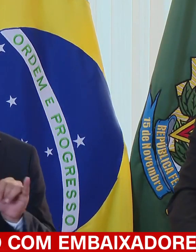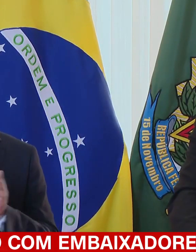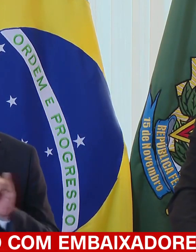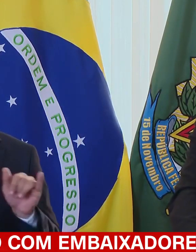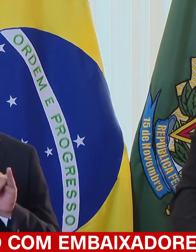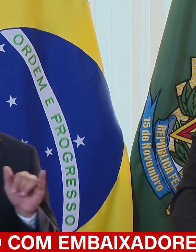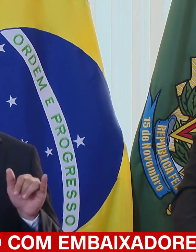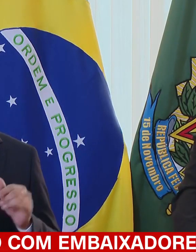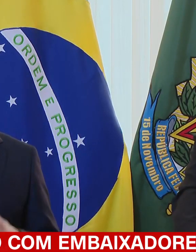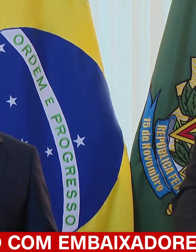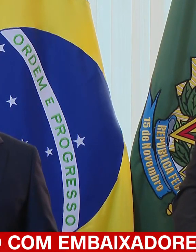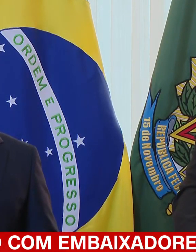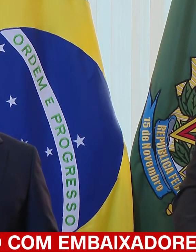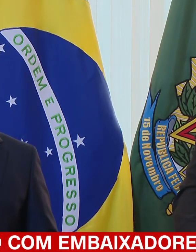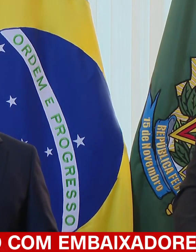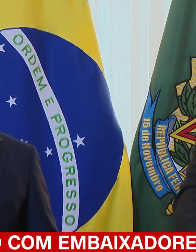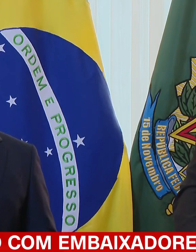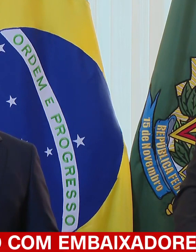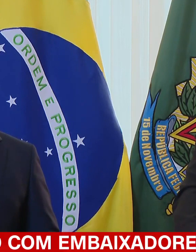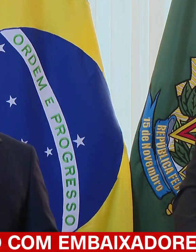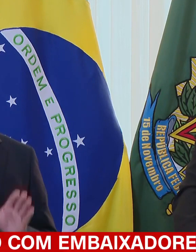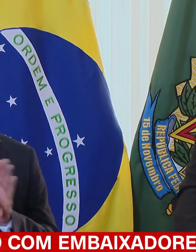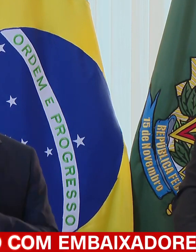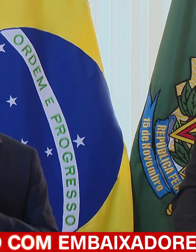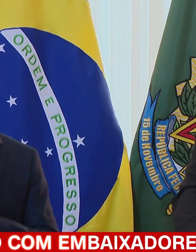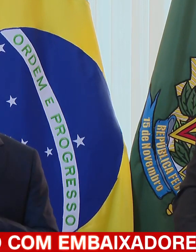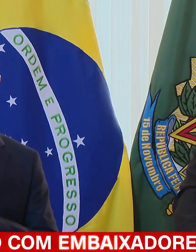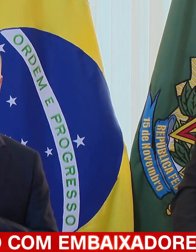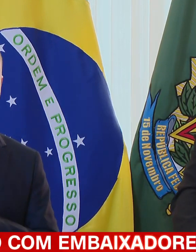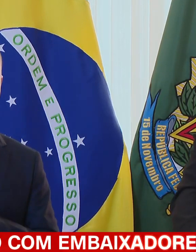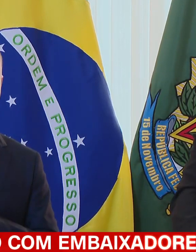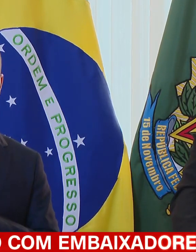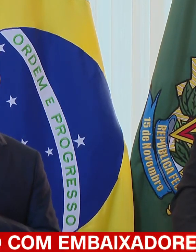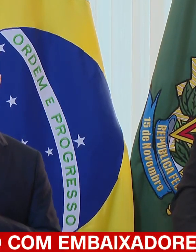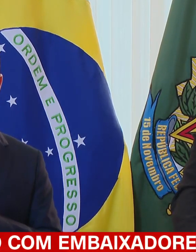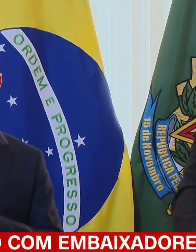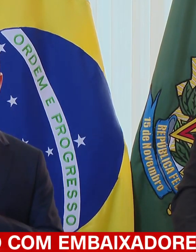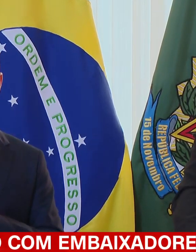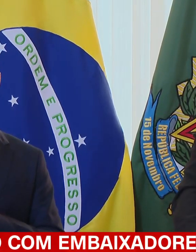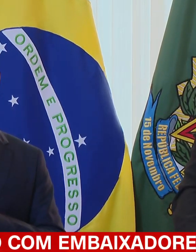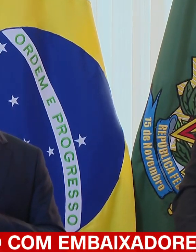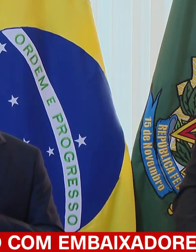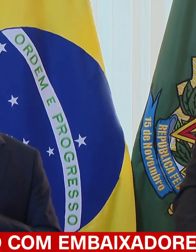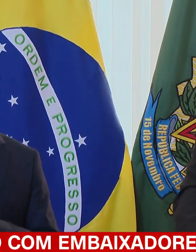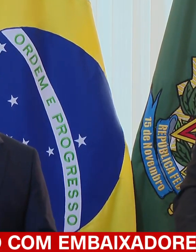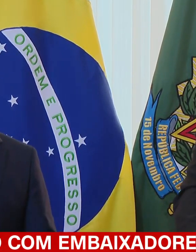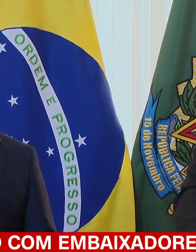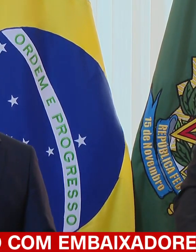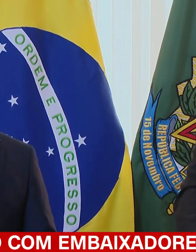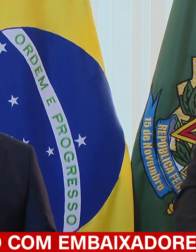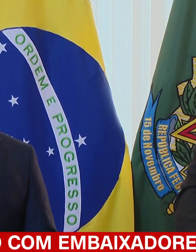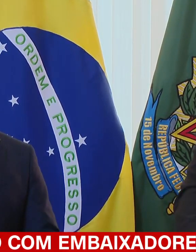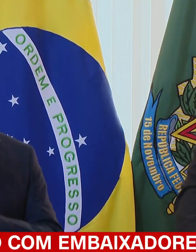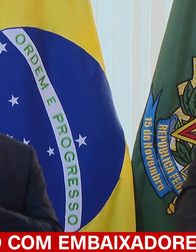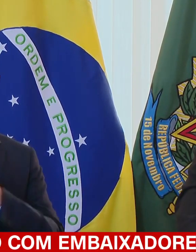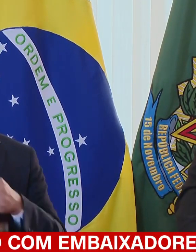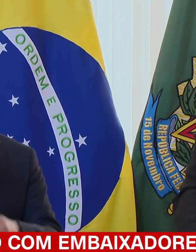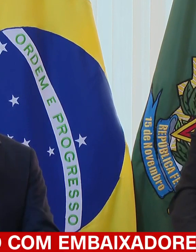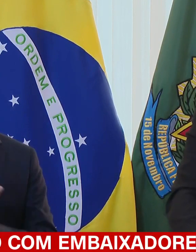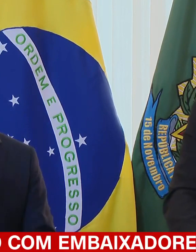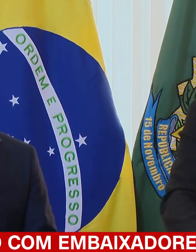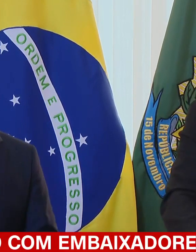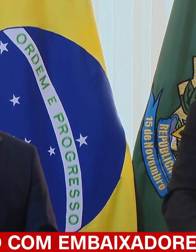o procurador-geral eleitoral ele lista ele lista falas do bolsonaro